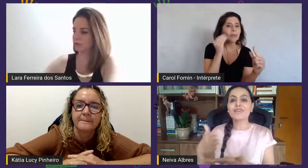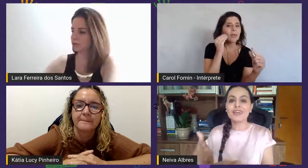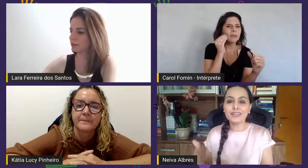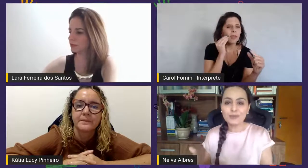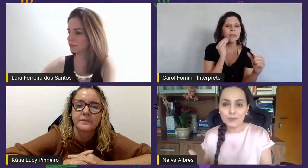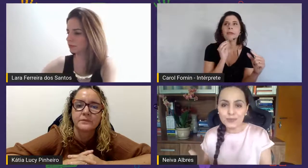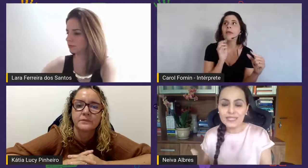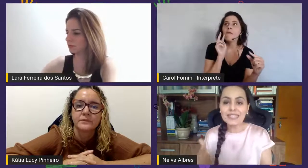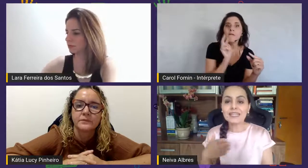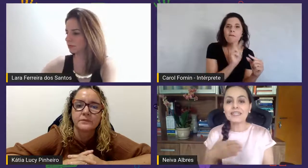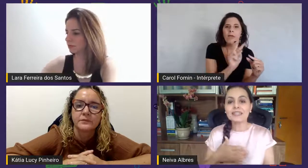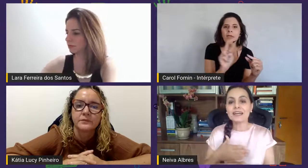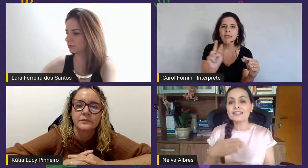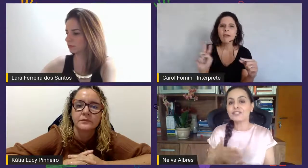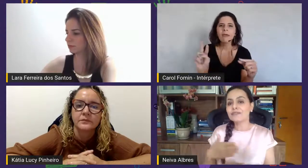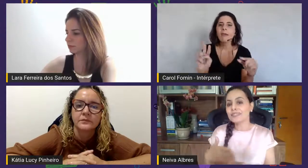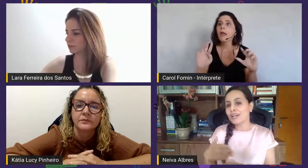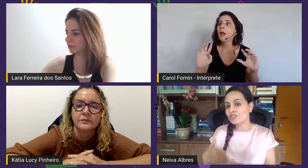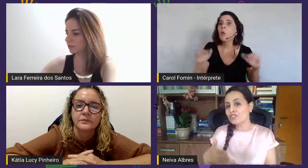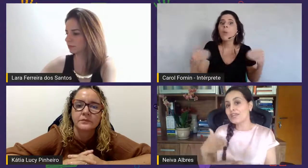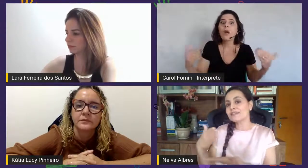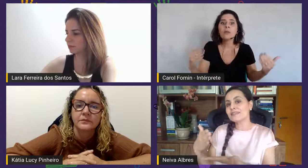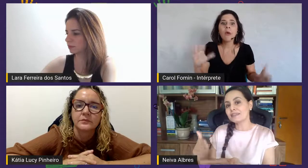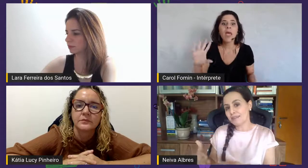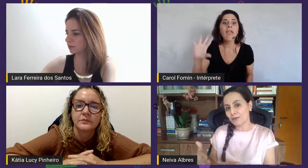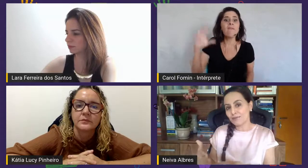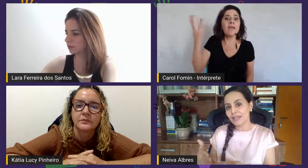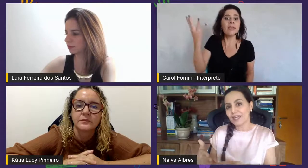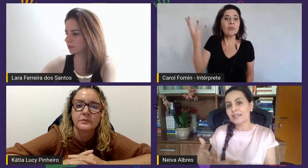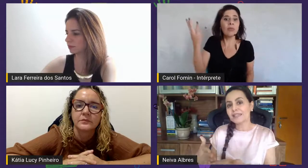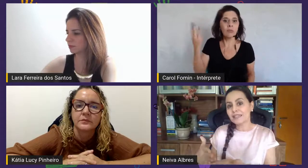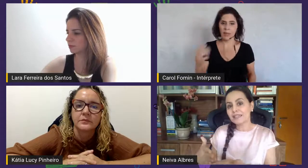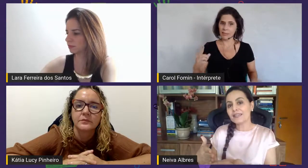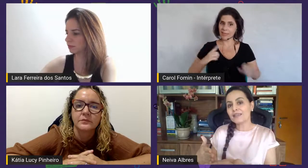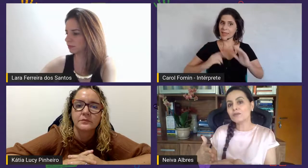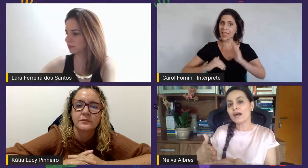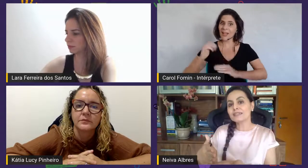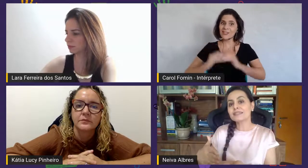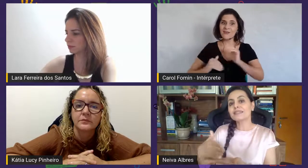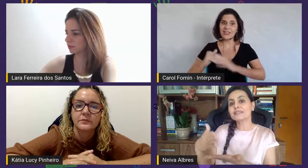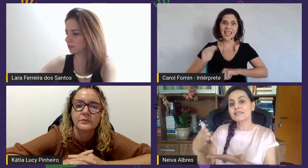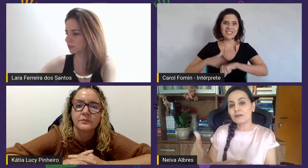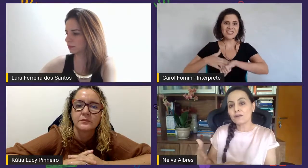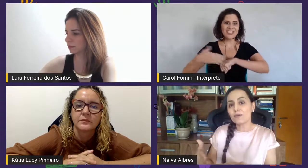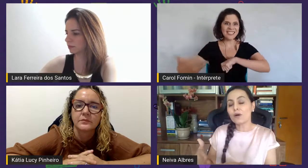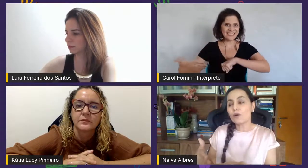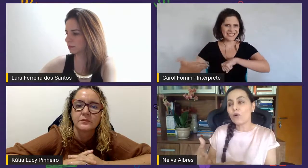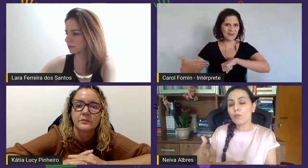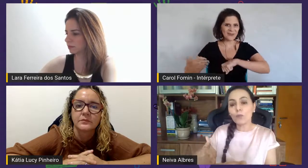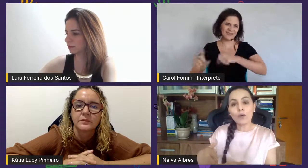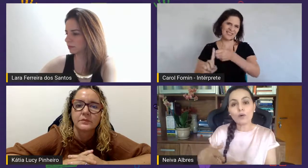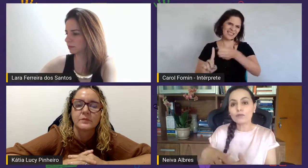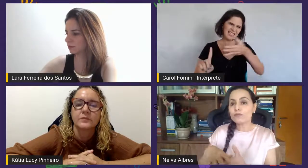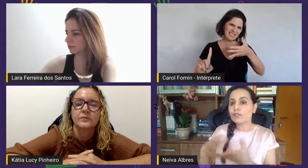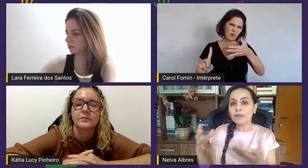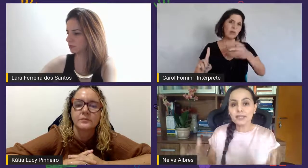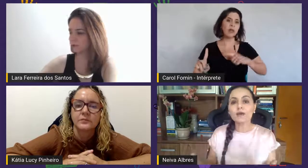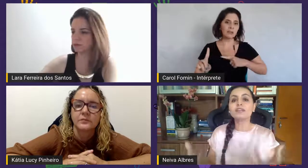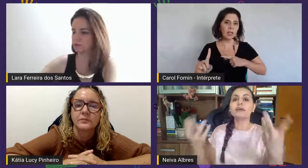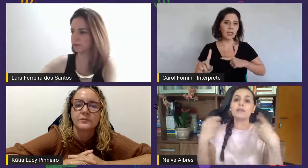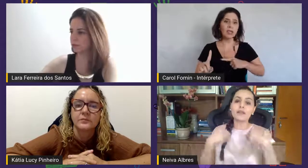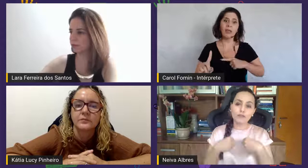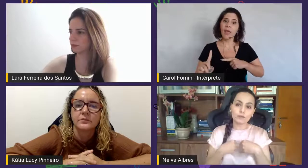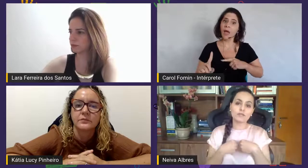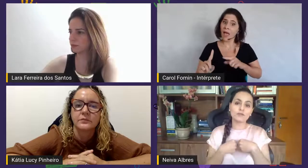dos eventos e das atividades de extensão, entendendo a extensão como um ponto